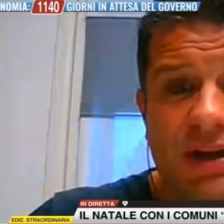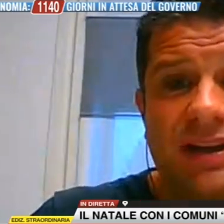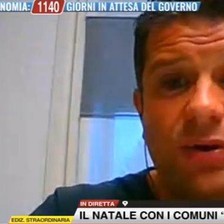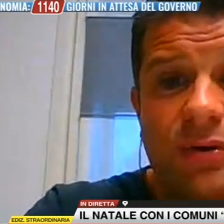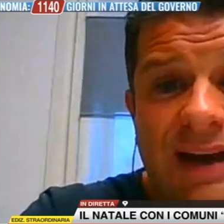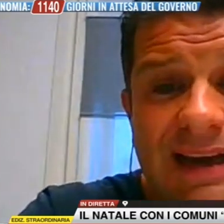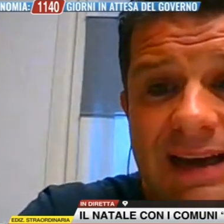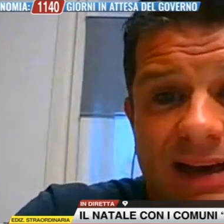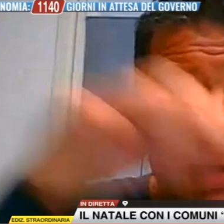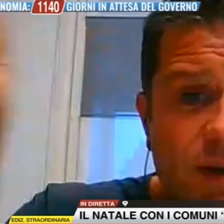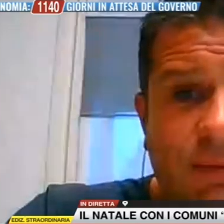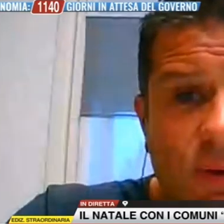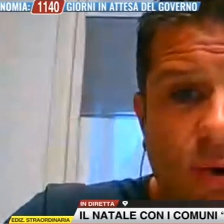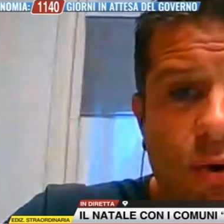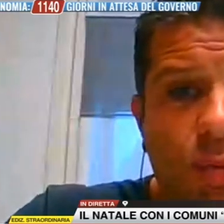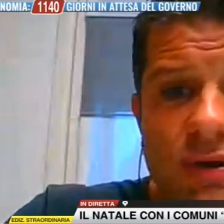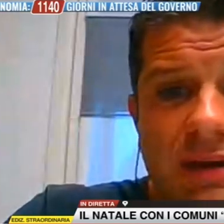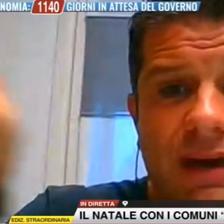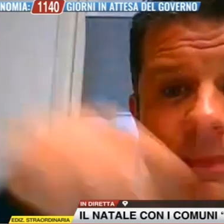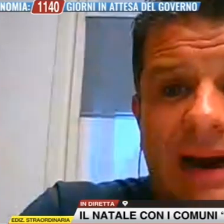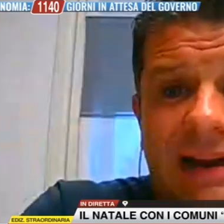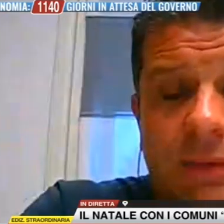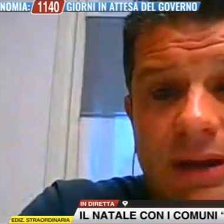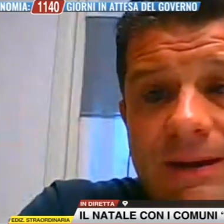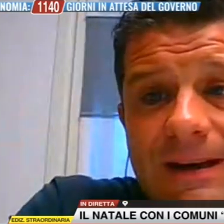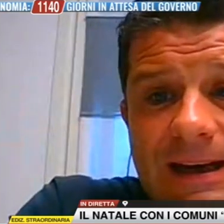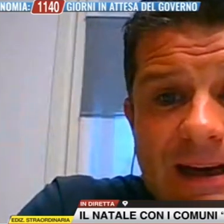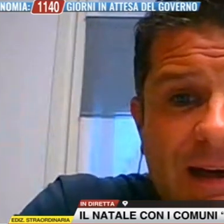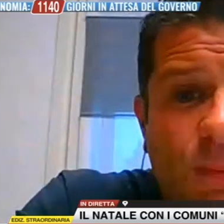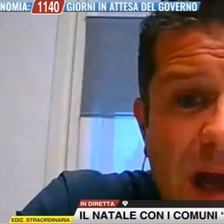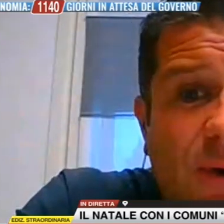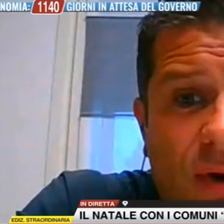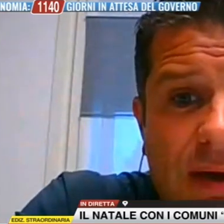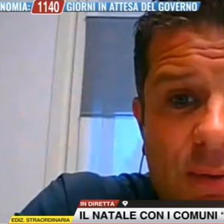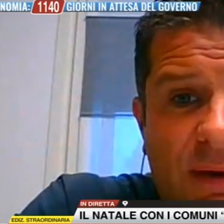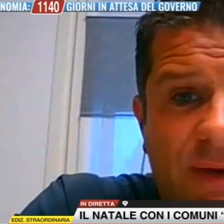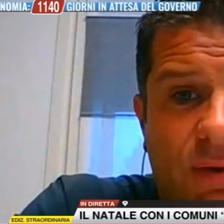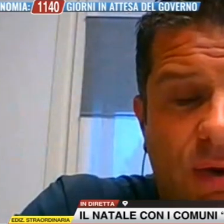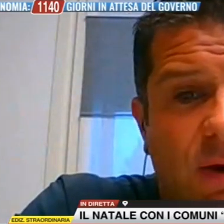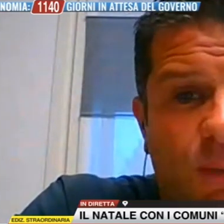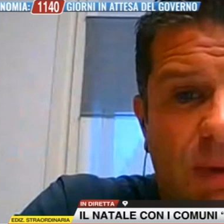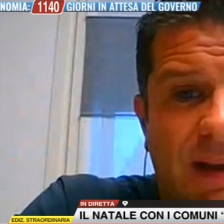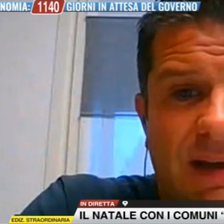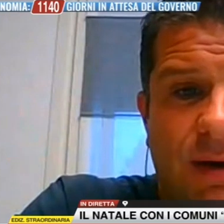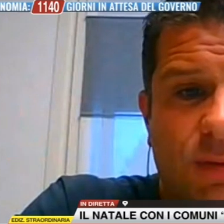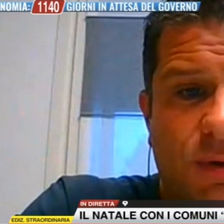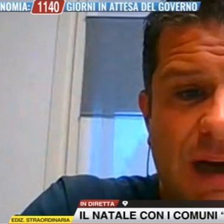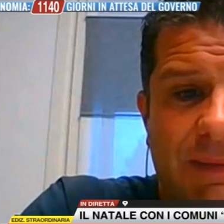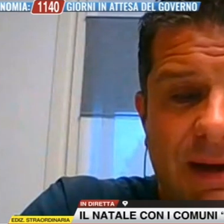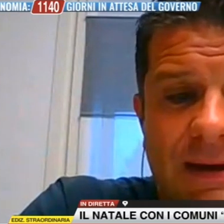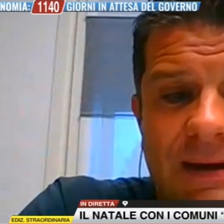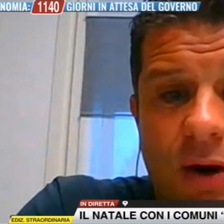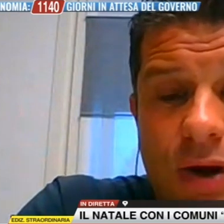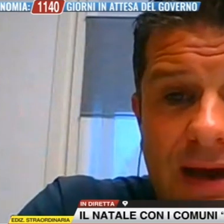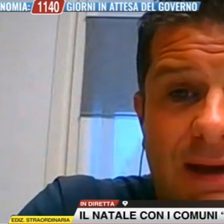trasmettiamo tra di noi, non è che ci sia qualcuno che lo spruzza da qualche parte. Quindi dobbiamo avere dei comportamenti che siano